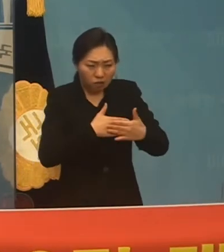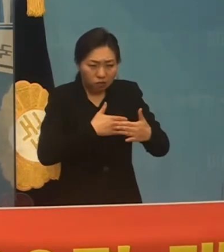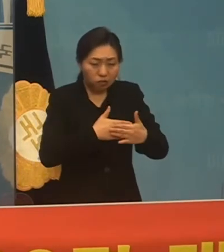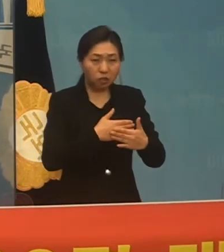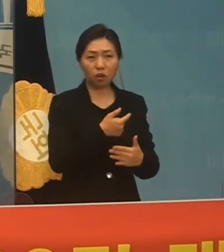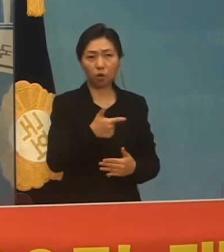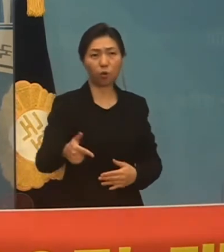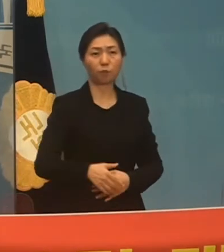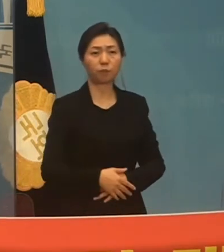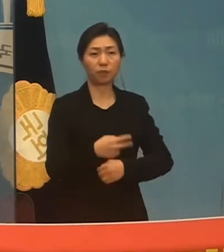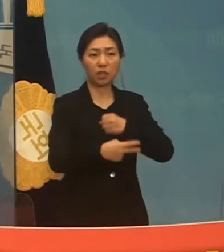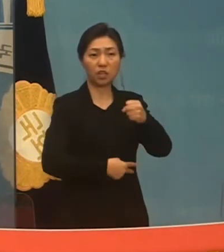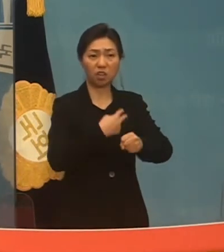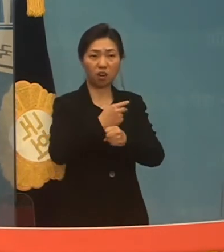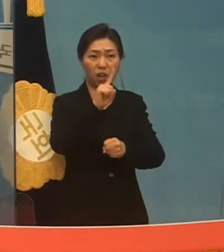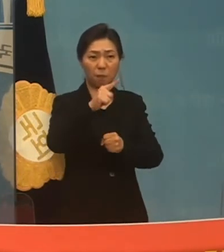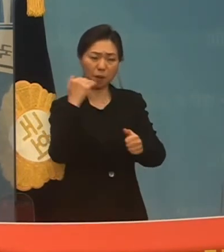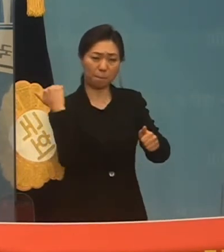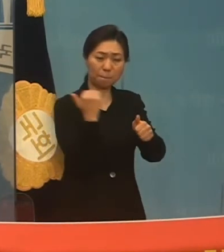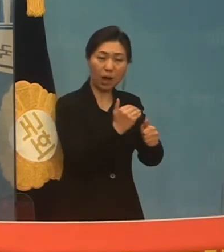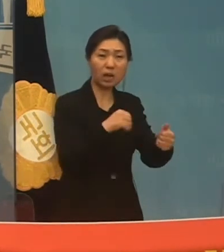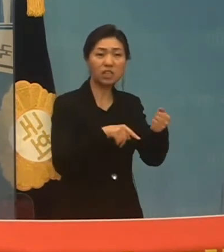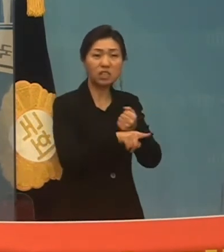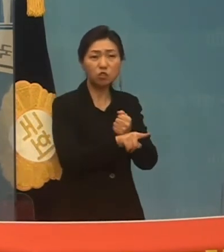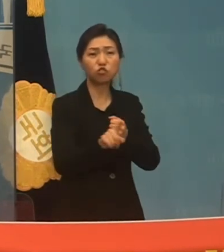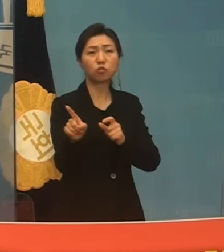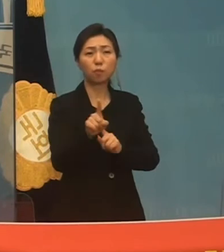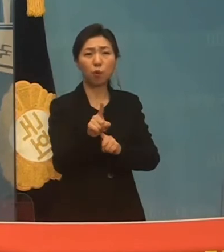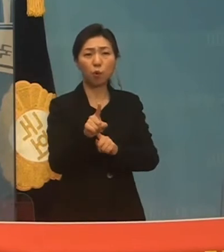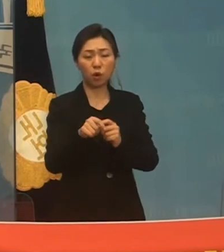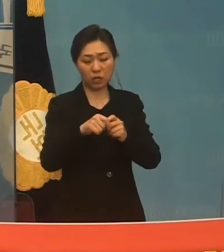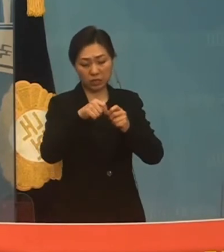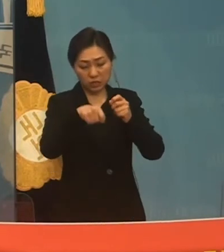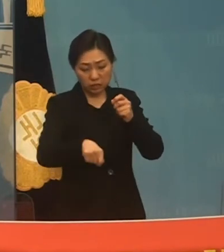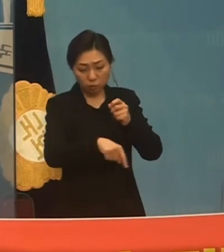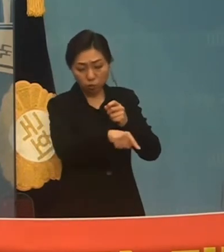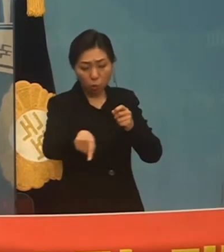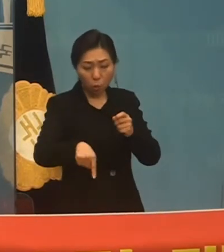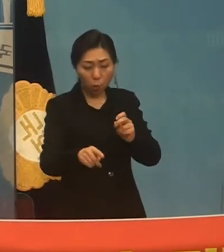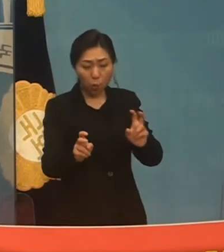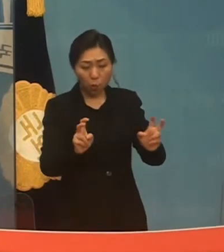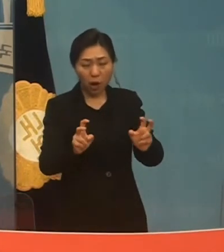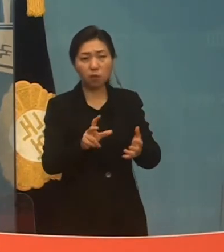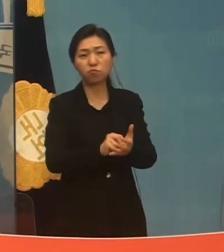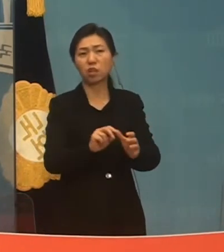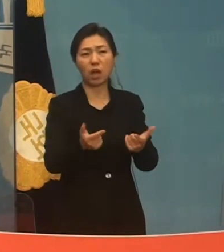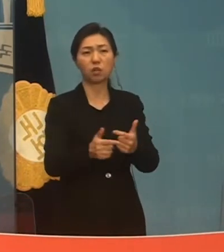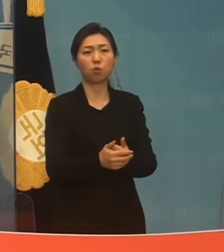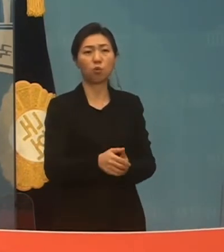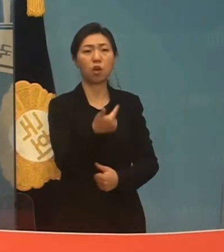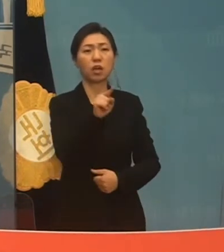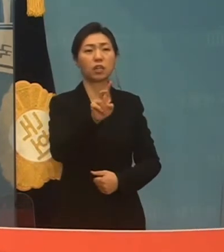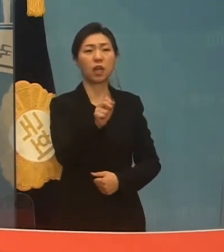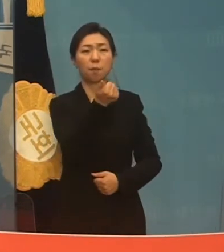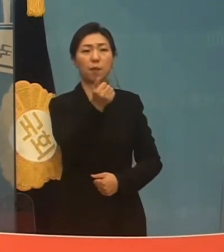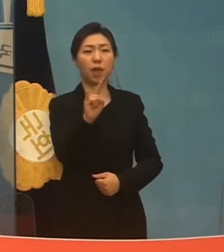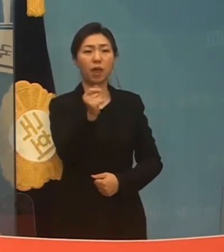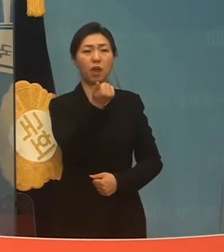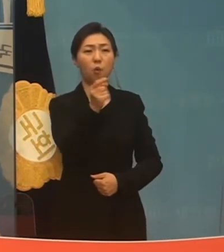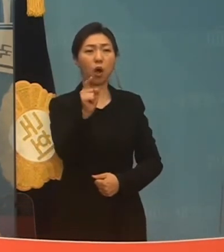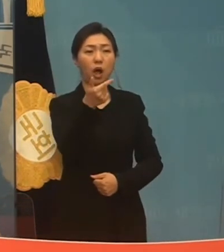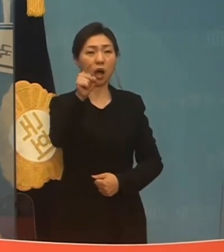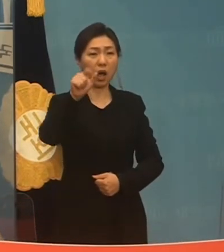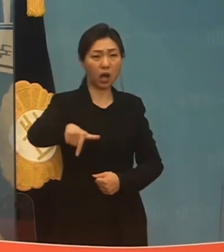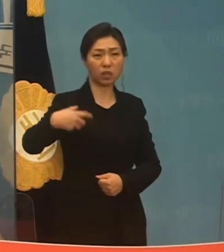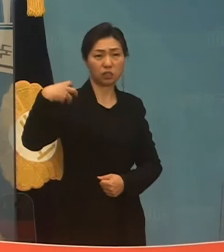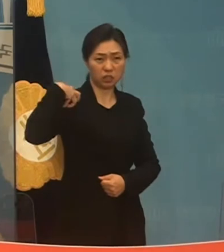반복되는 집단 해고의 원인은 하청업체의 사정이 아니라 남해화학에 있습니다.